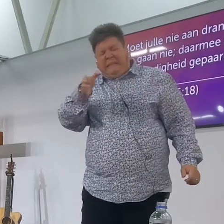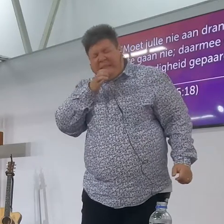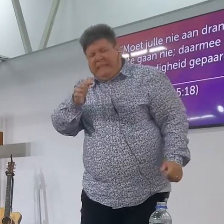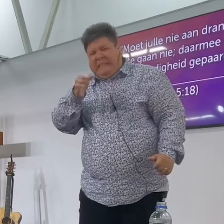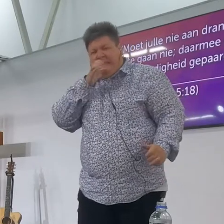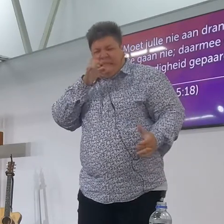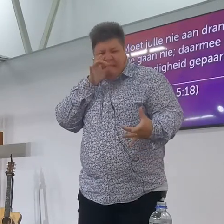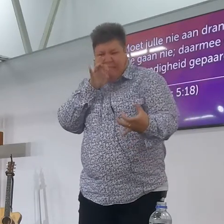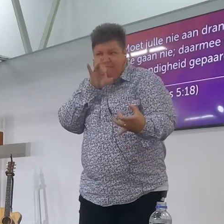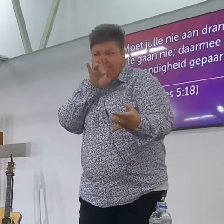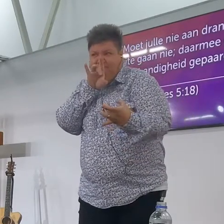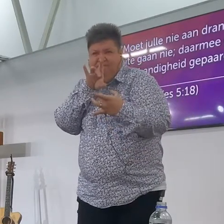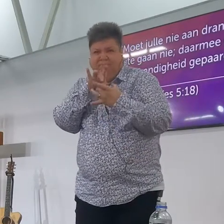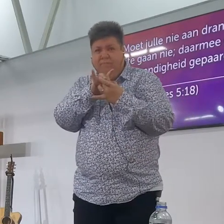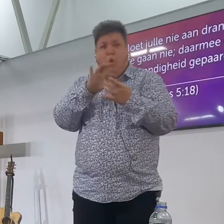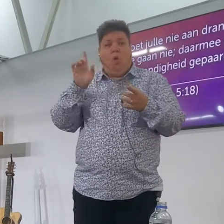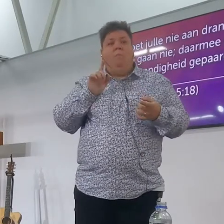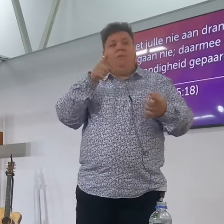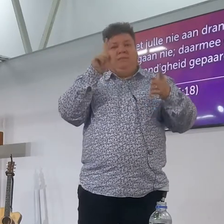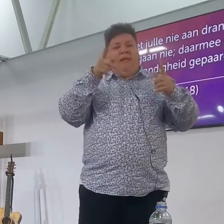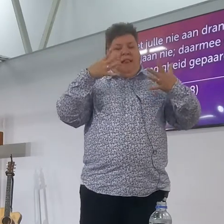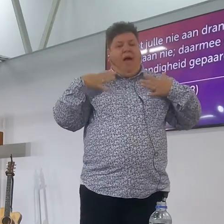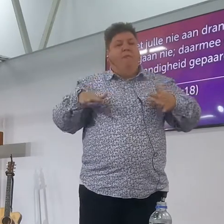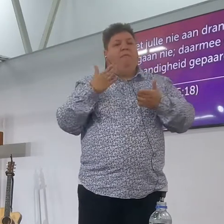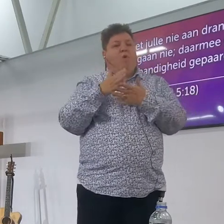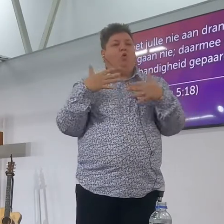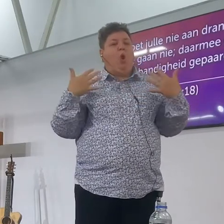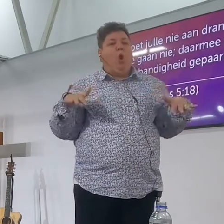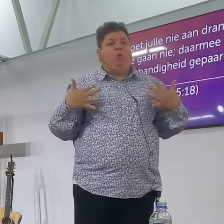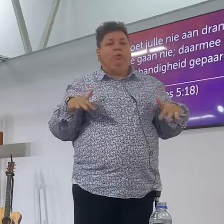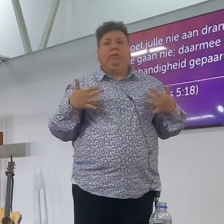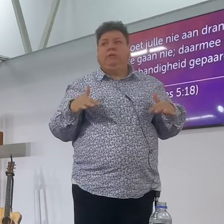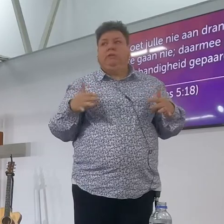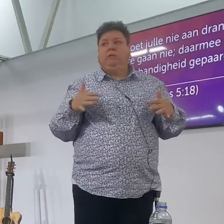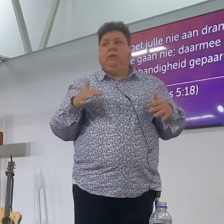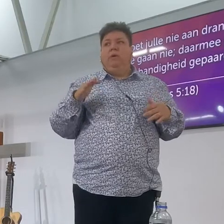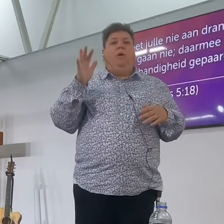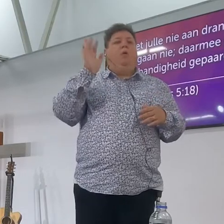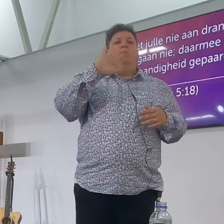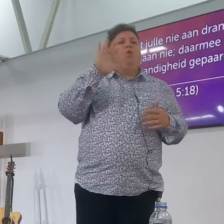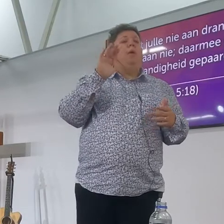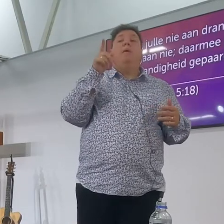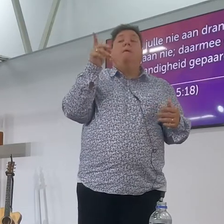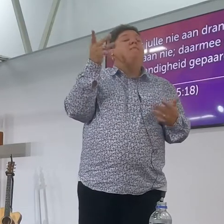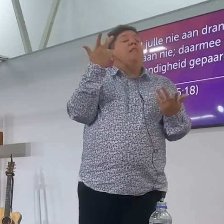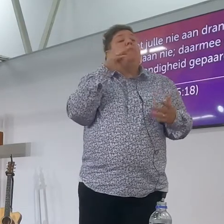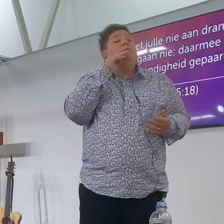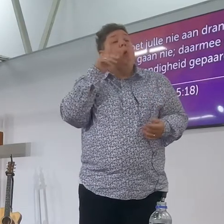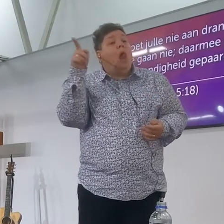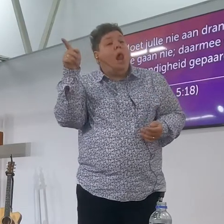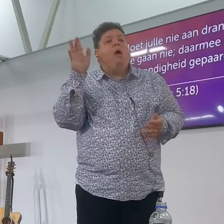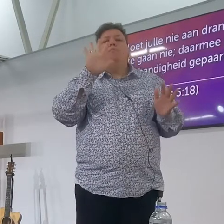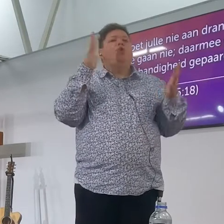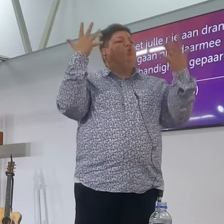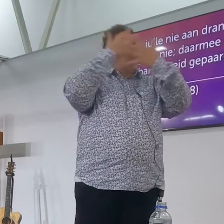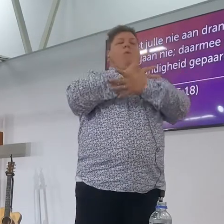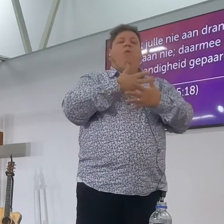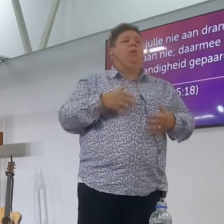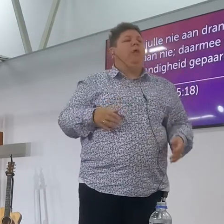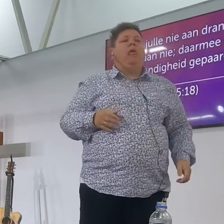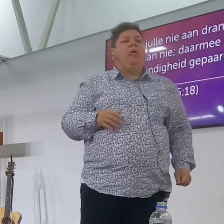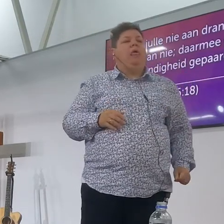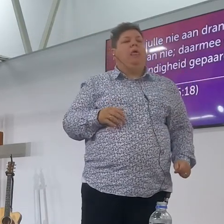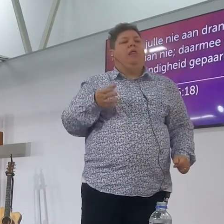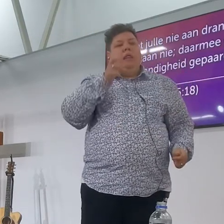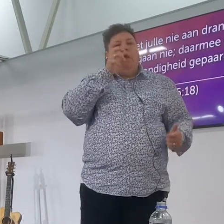nie, daarmee gaan losbandigheid gebaar. Ek dink die ou vertaling sê dit net meer blatant, moet nie dronk word van wijn nie, okay? Dit is een goeie Kaapse vers daar, moet nie